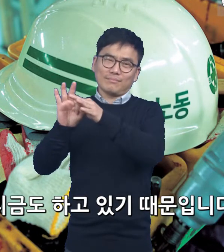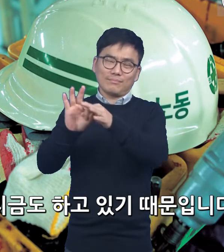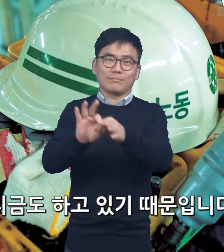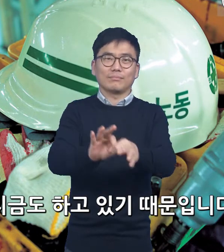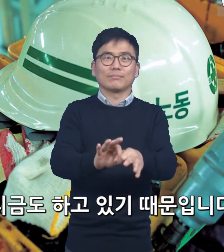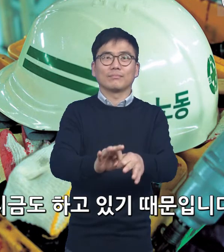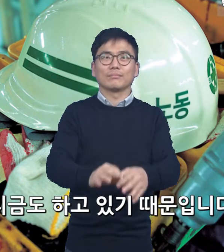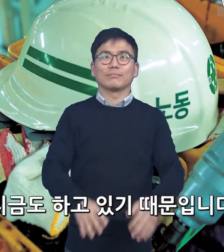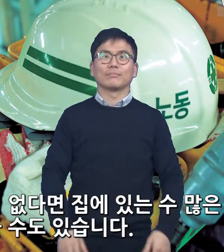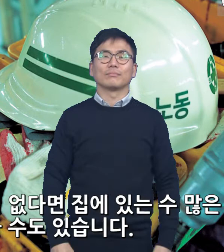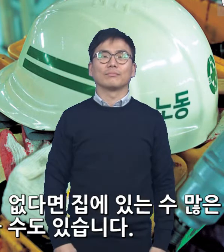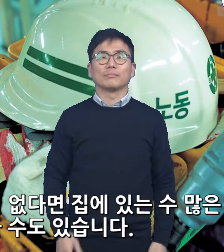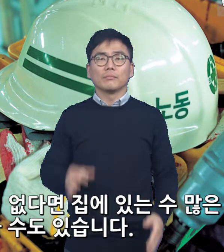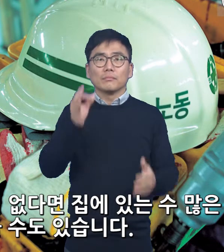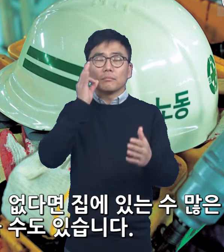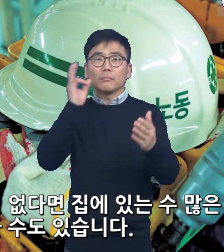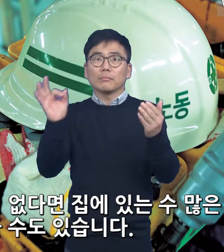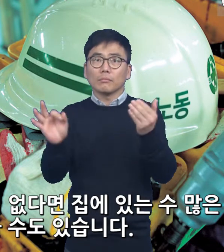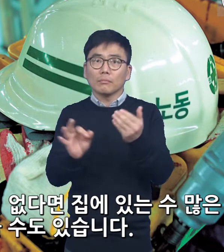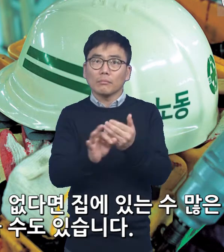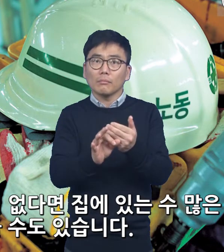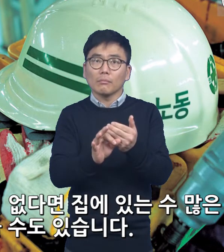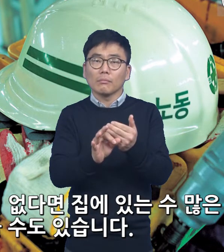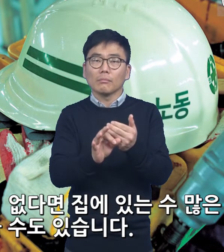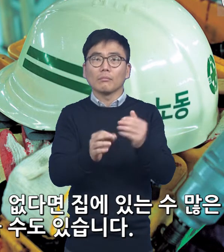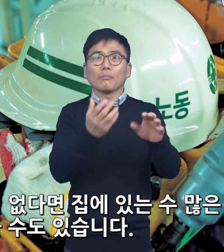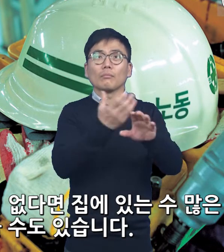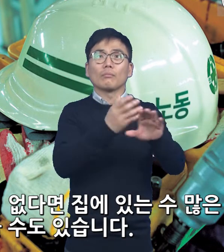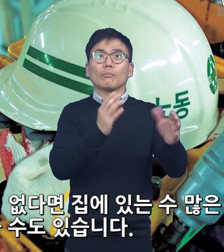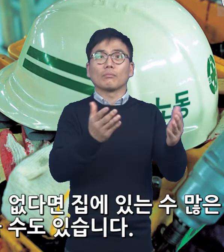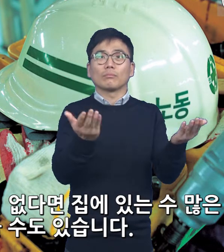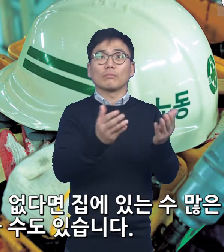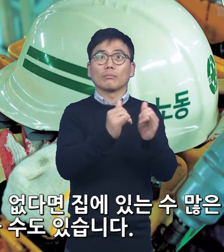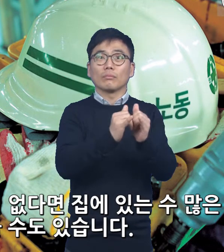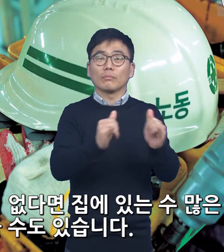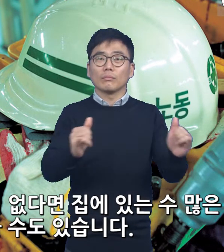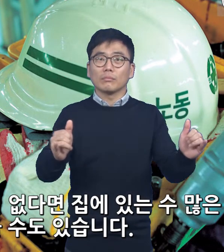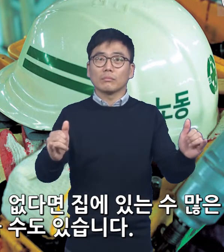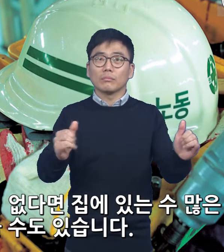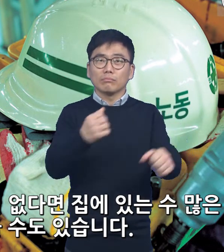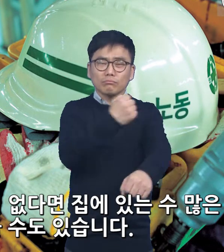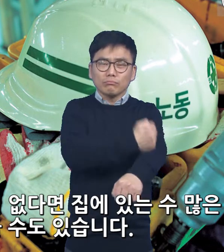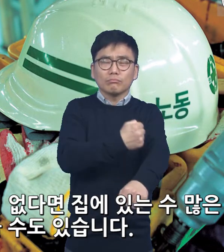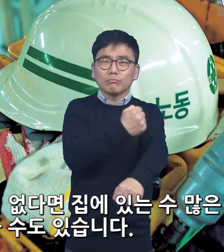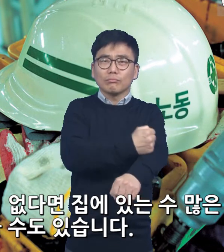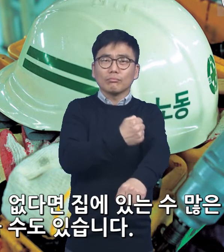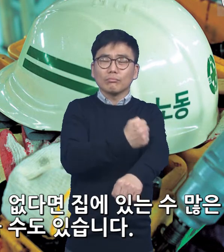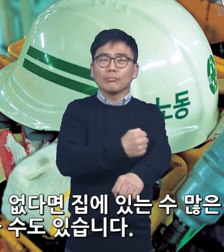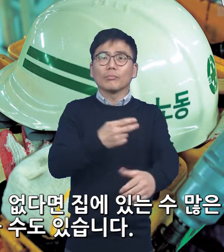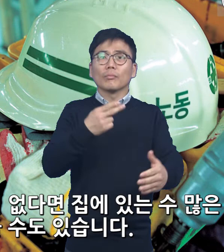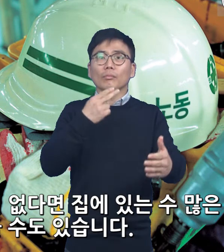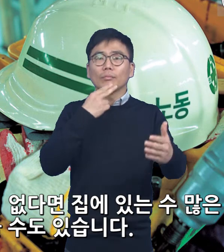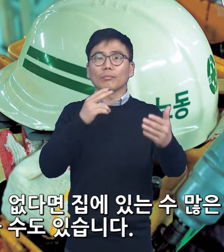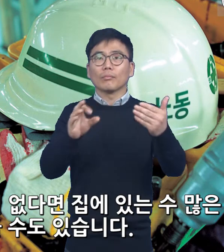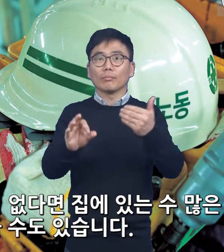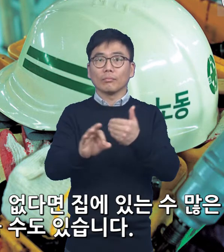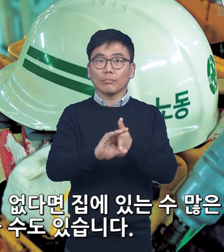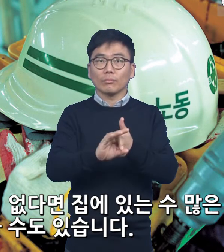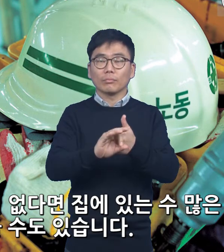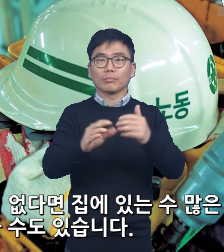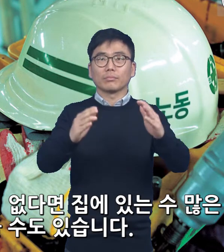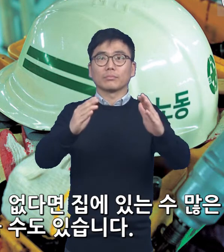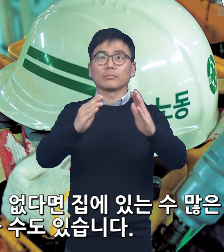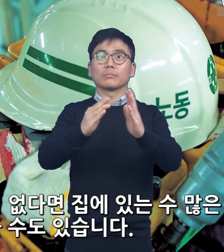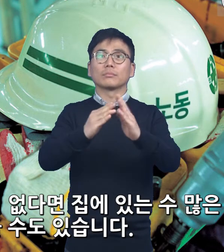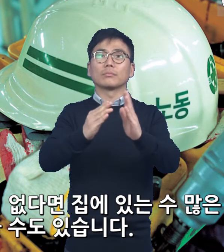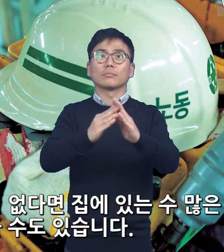지금도 하고 있기 때문입니다. 그들이 없다면 집에 있는 수많은 물건이 없었을 수도